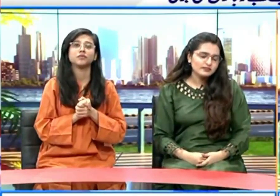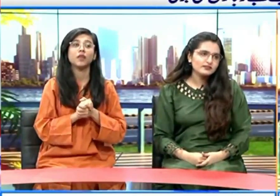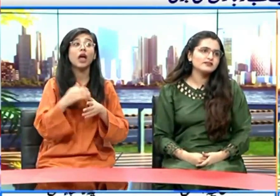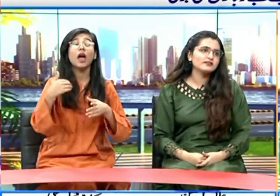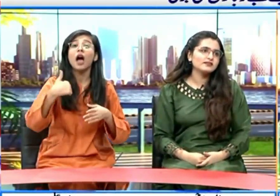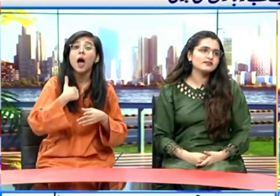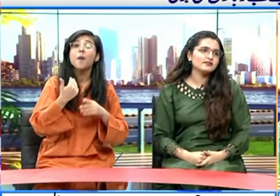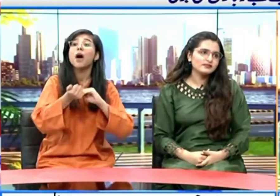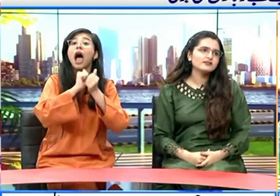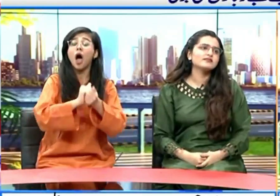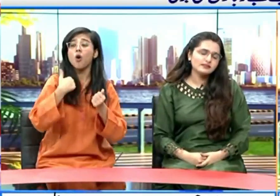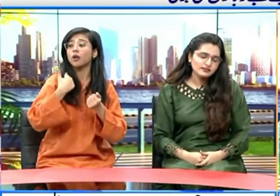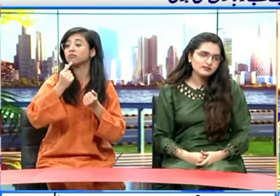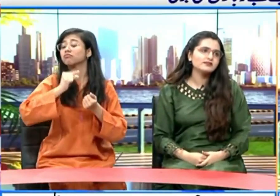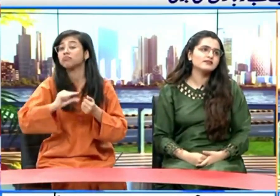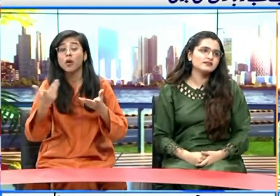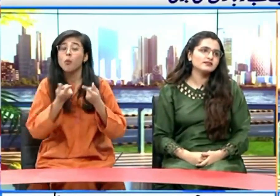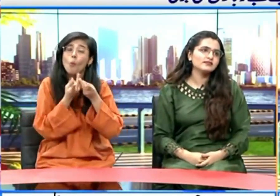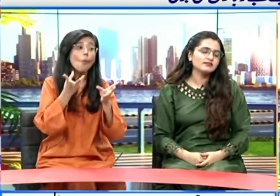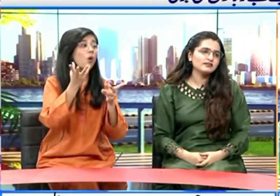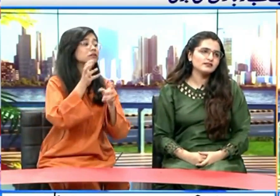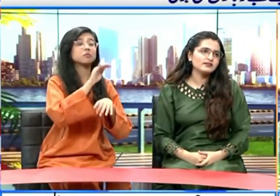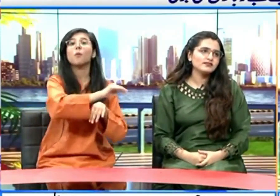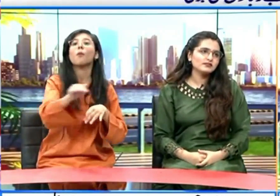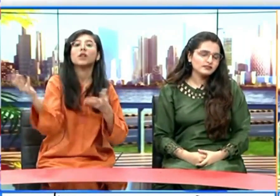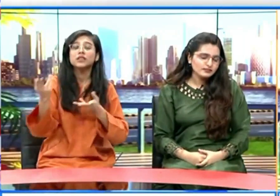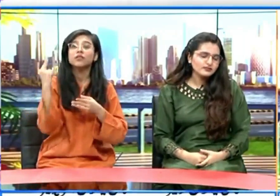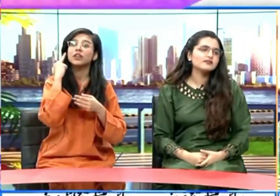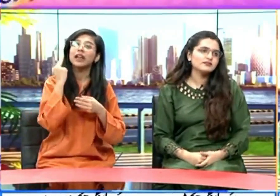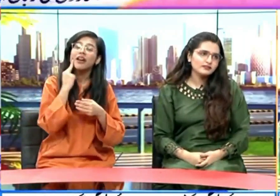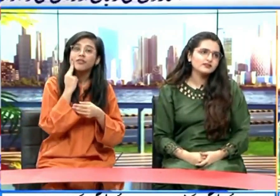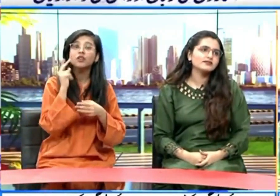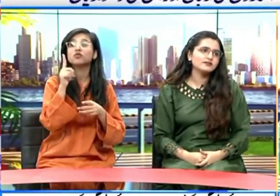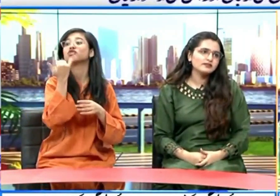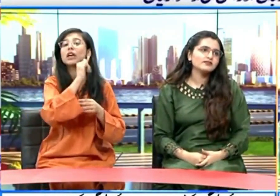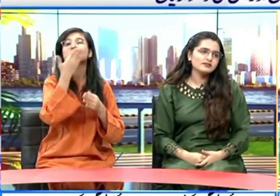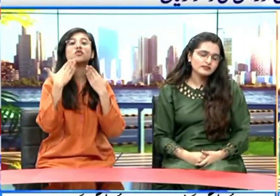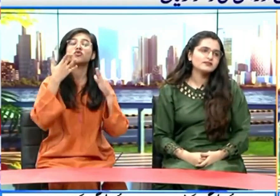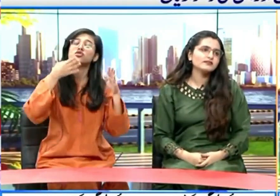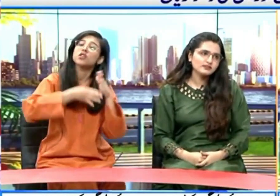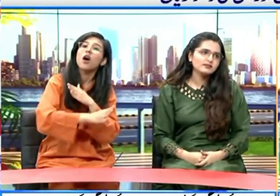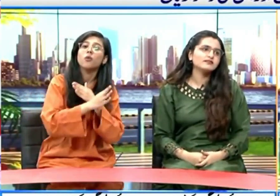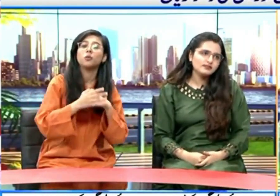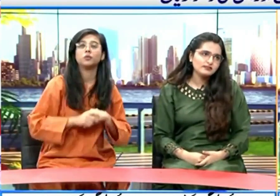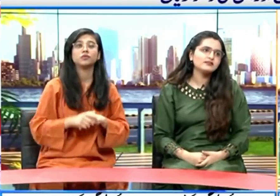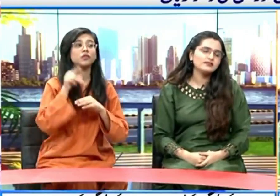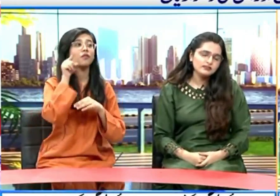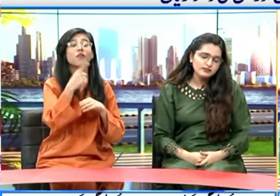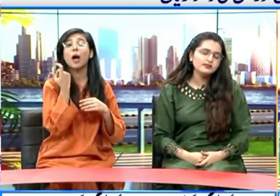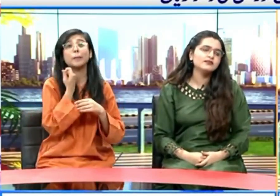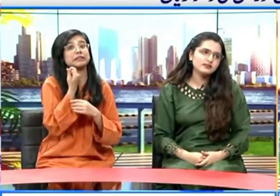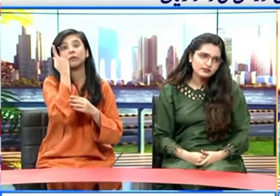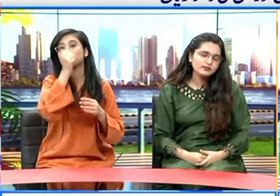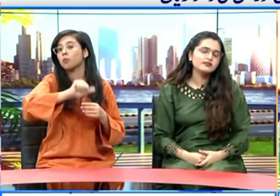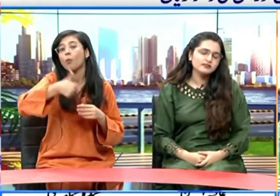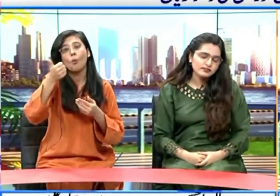وہاں پر انویسٹ کرنے کی ضرورت ہے. کئی بچے جو ڈیف ہوتے ہوں گے وہ ایسے اسکولوں میں جاتے ہیں کہ جہاں پر ان کی انڈرسٹینڈنگ اس طرح سے نہیں